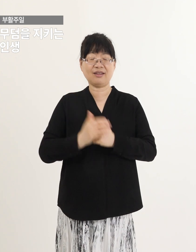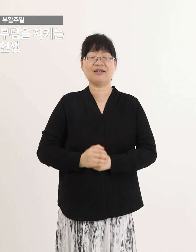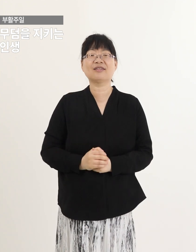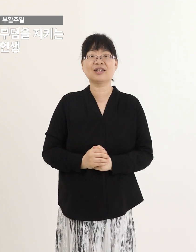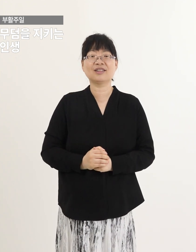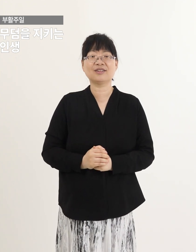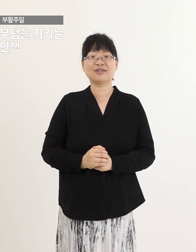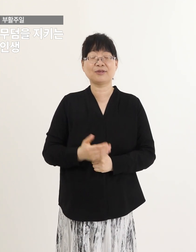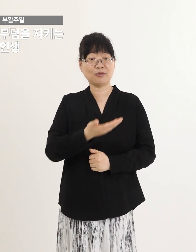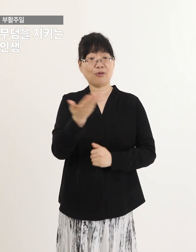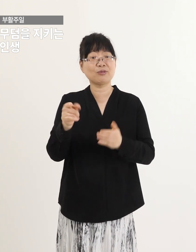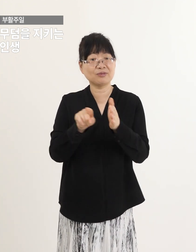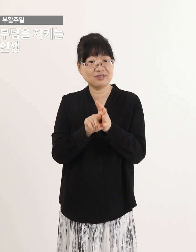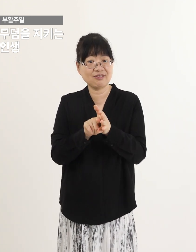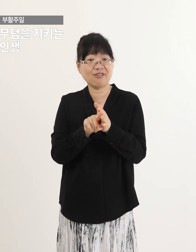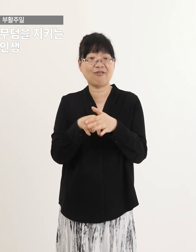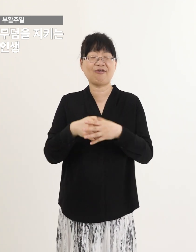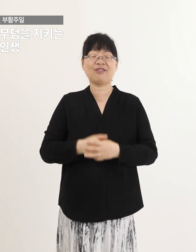겁니다. 믿습니까?